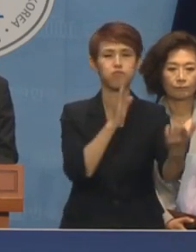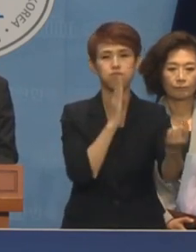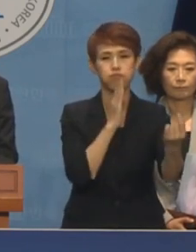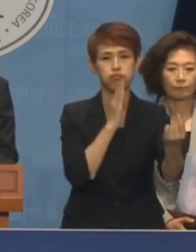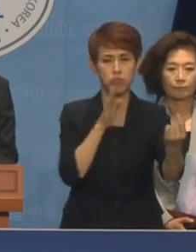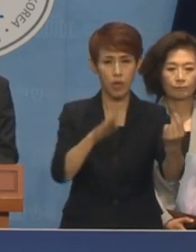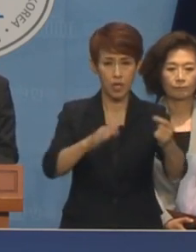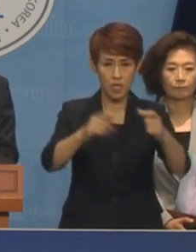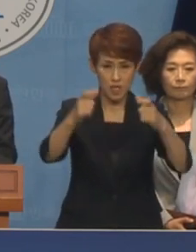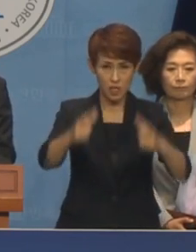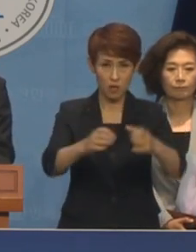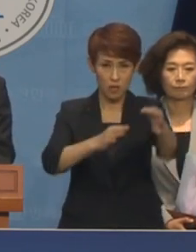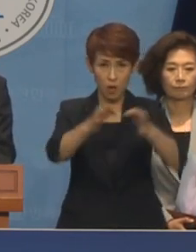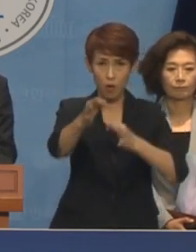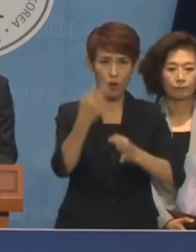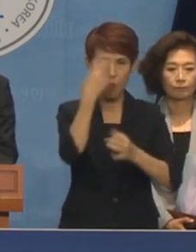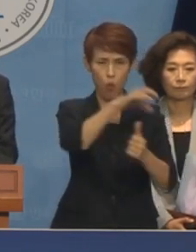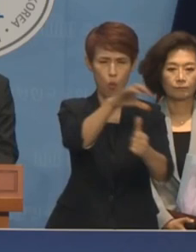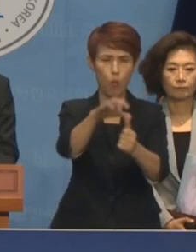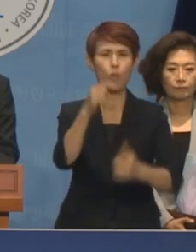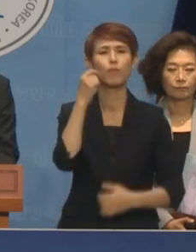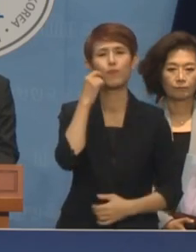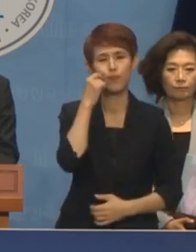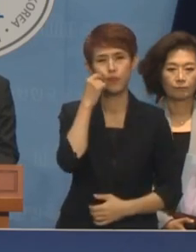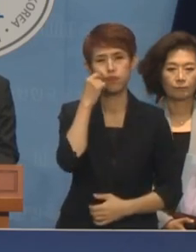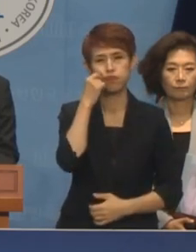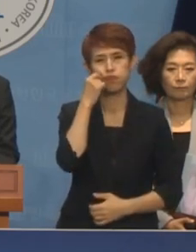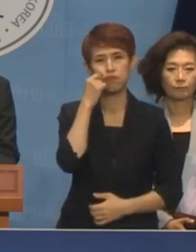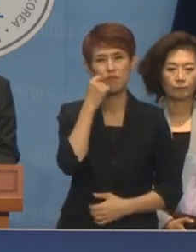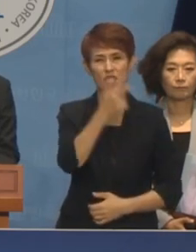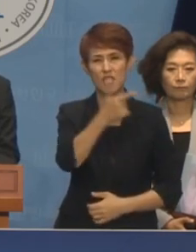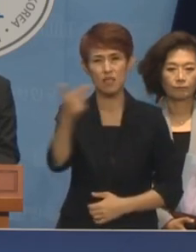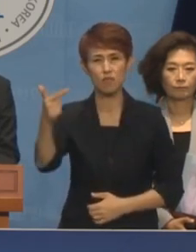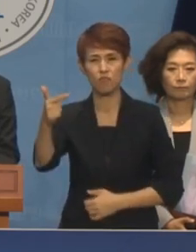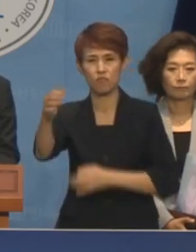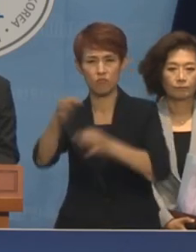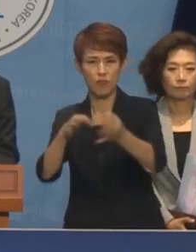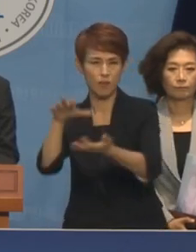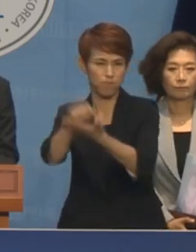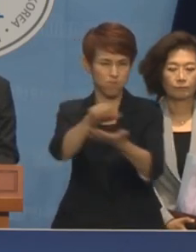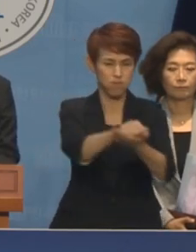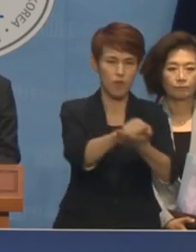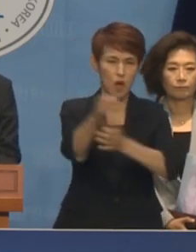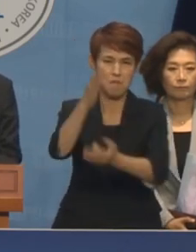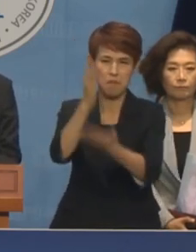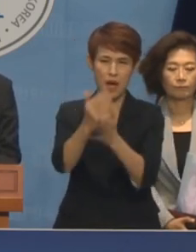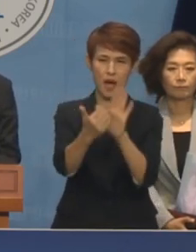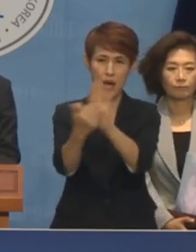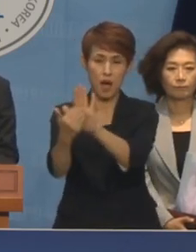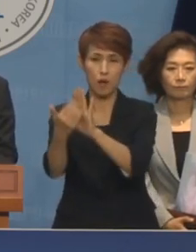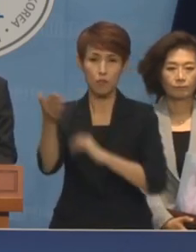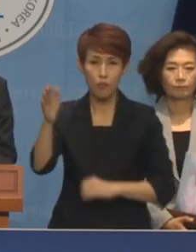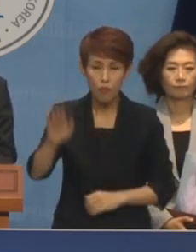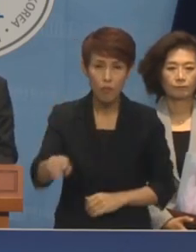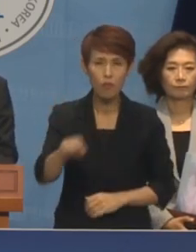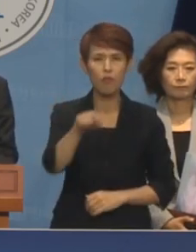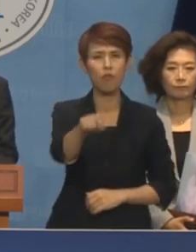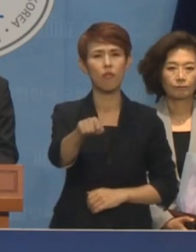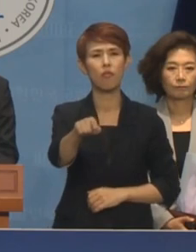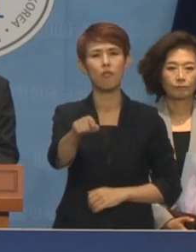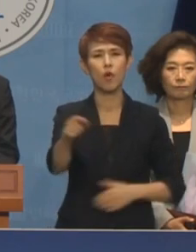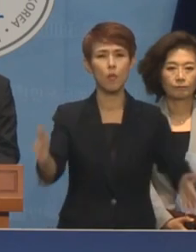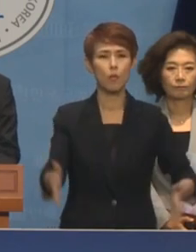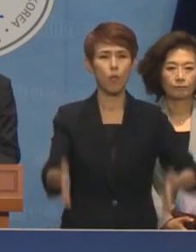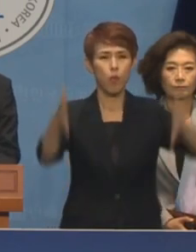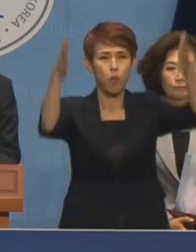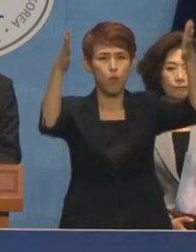지역 상권은 보호하지 않습니다. 대규모 점포 등에 대한 영업 제한을 두고 있지만 복합 쇼핑몰은 대상이 되지